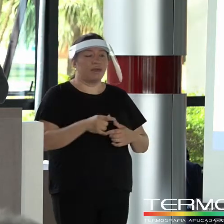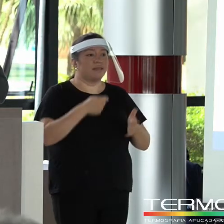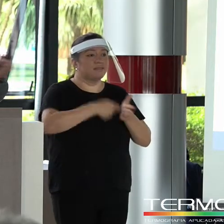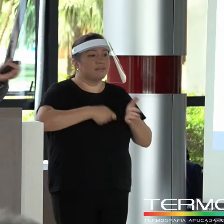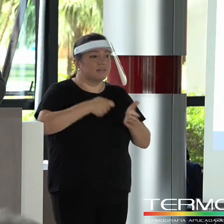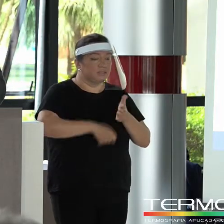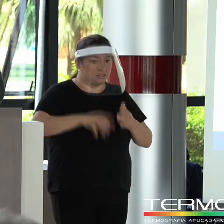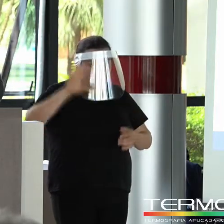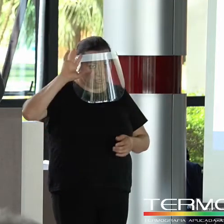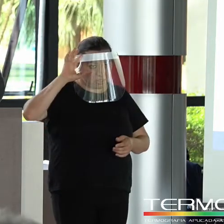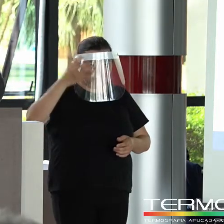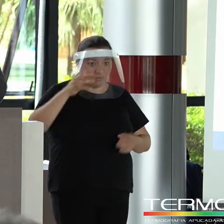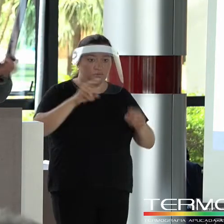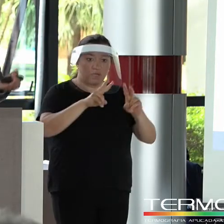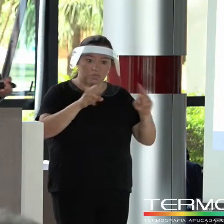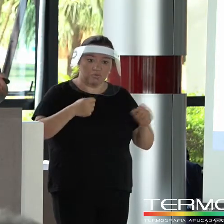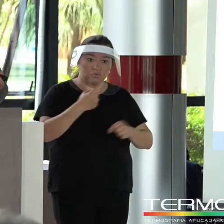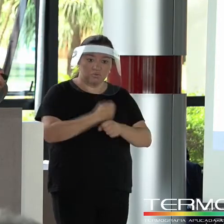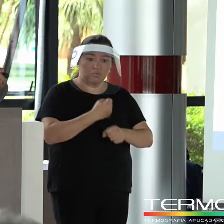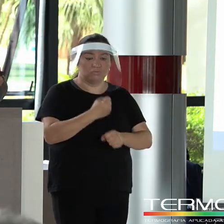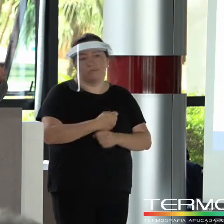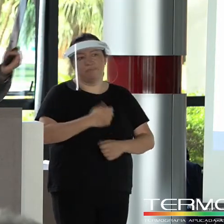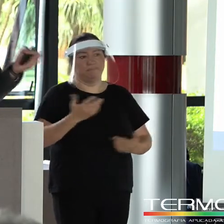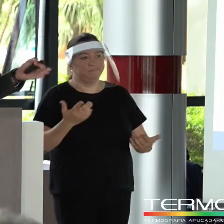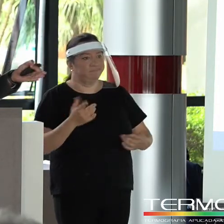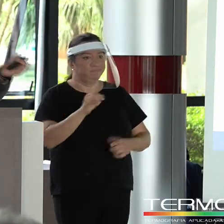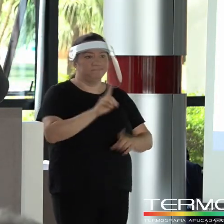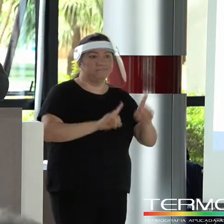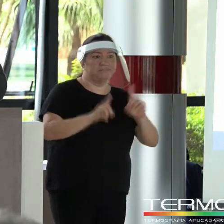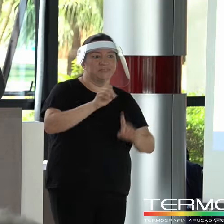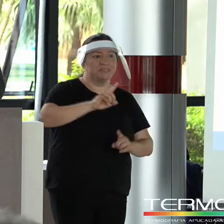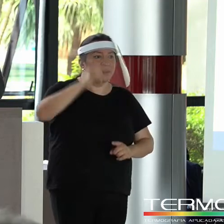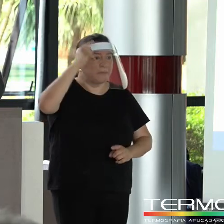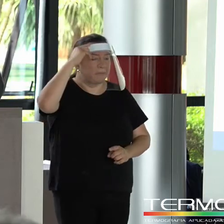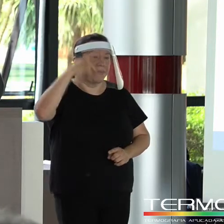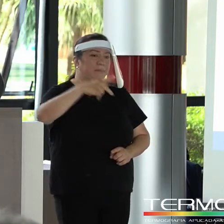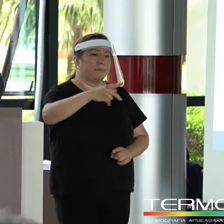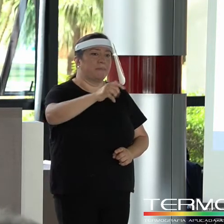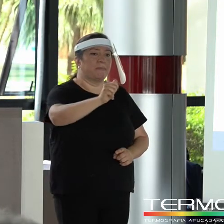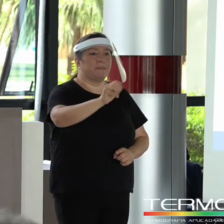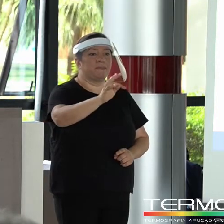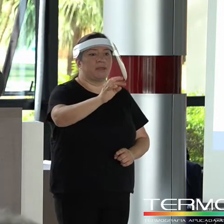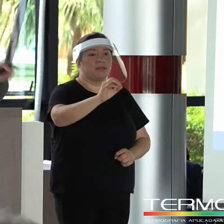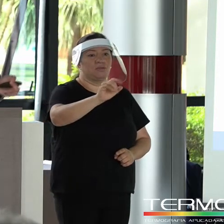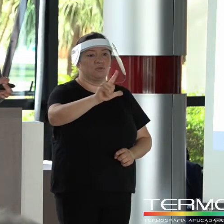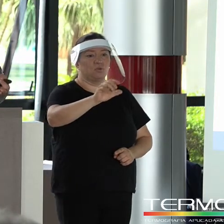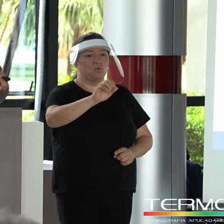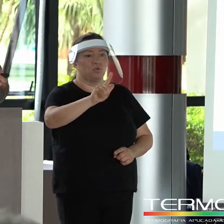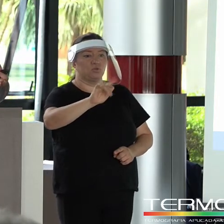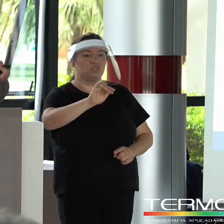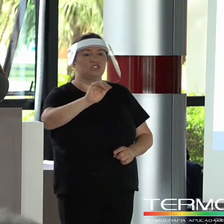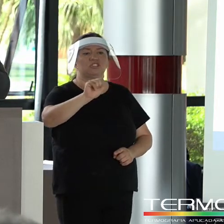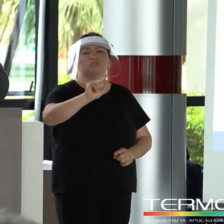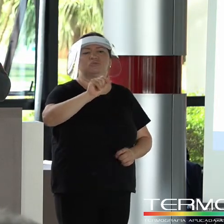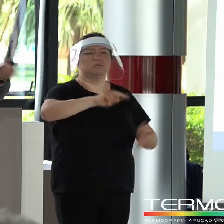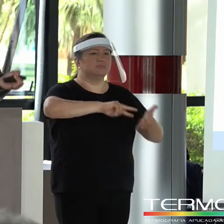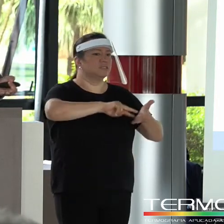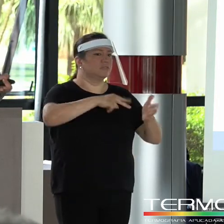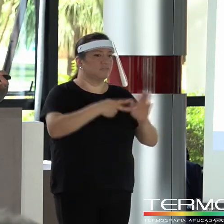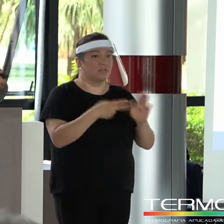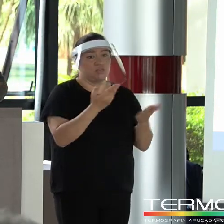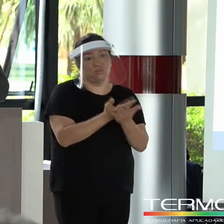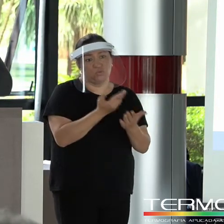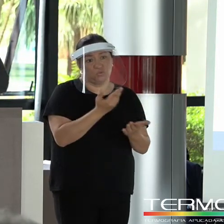construções. Então, patologia vem de duas palavras gregas, patos mais logos, ou seja, o estudo da doença. Aqui focado